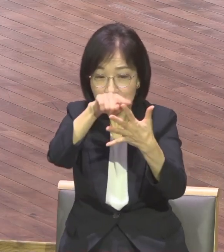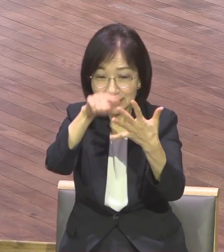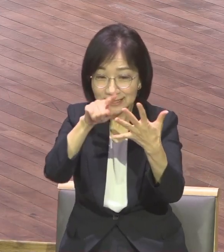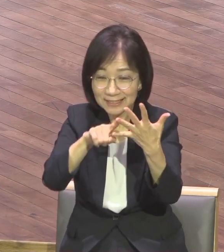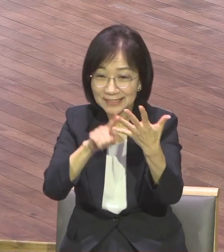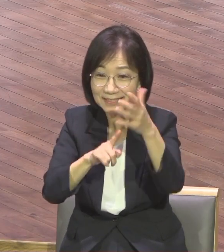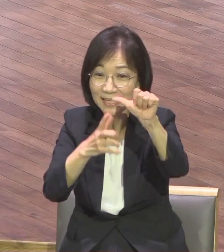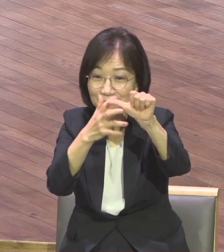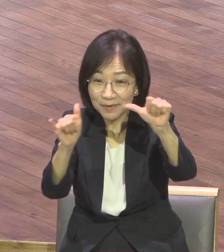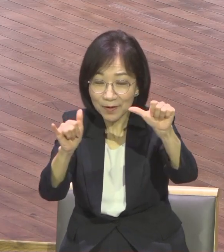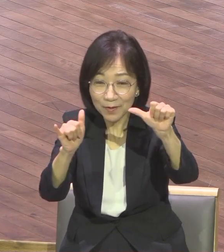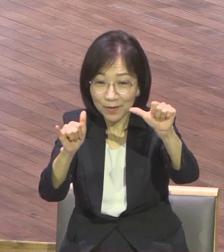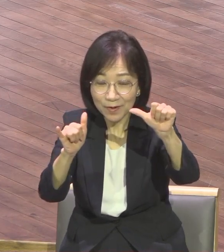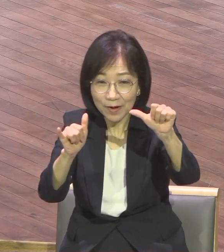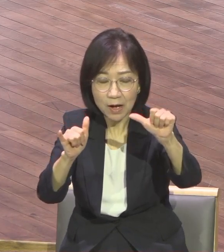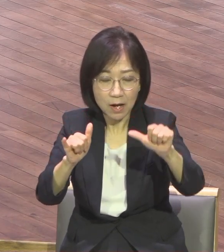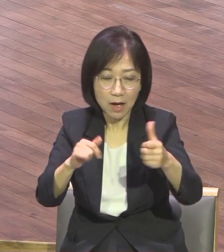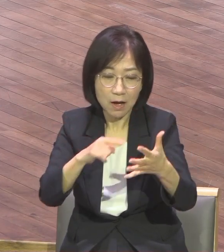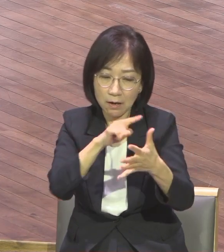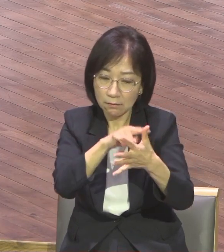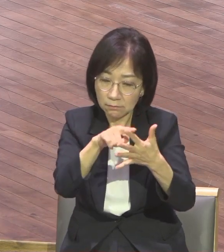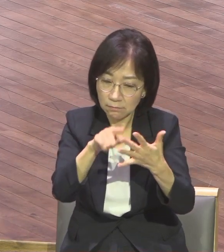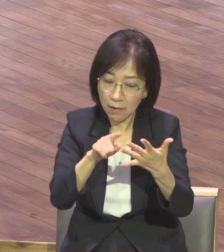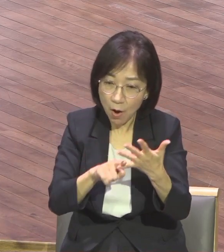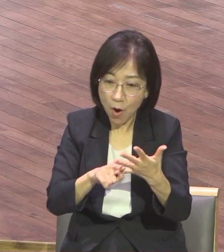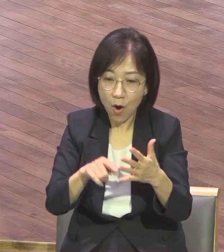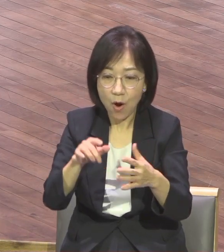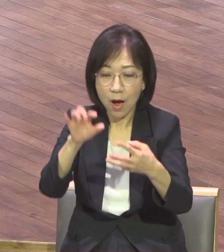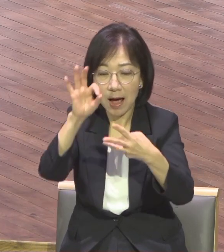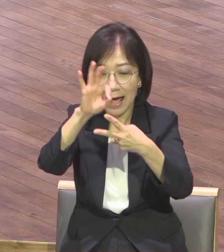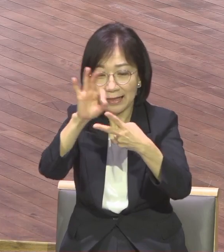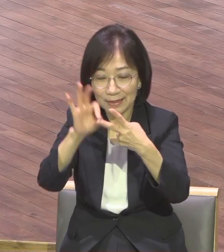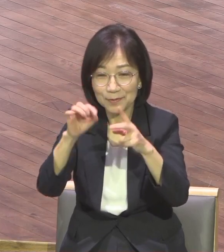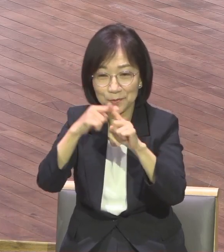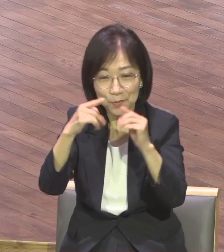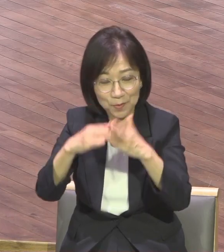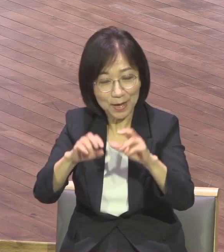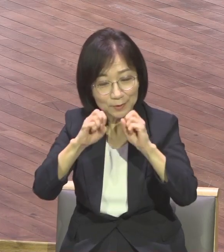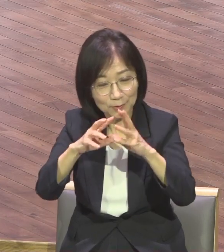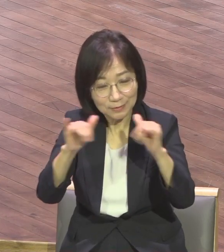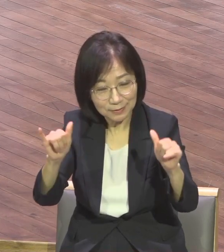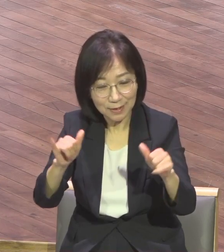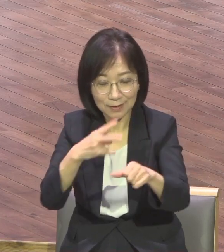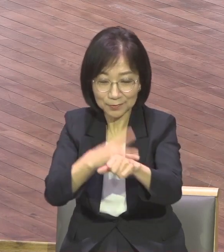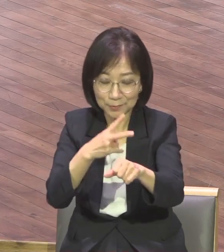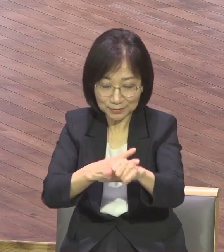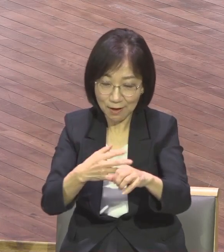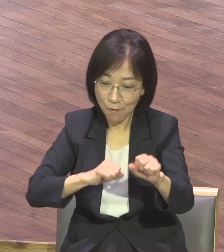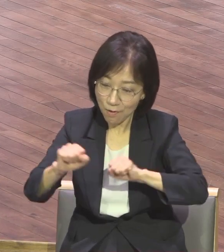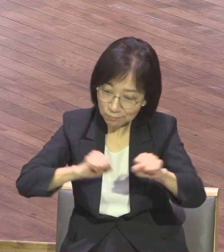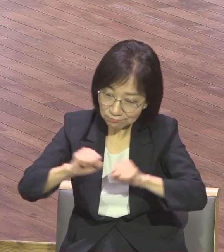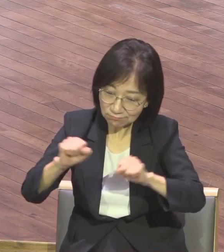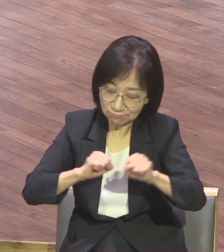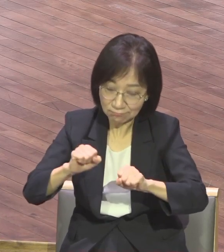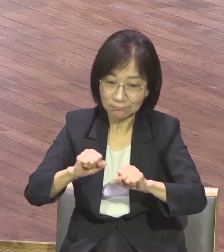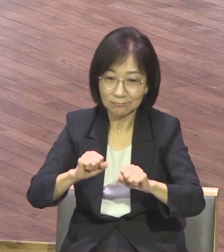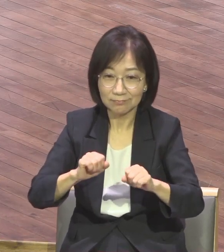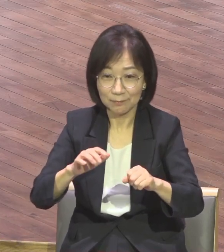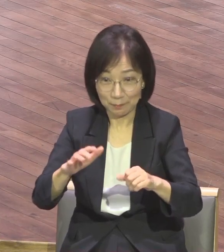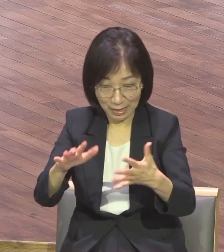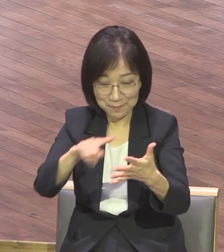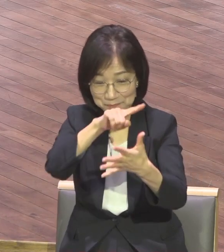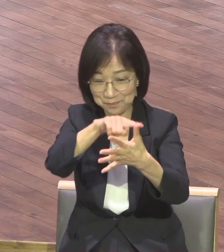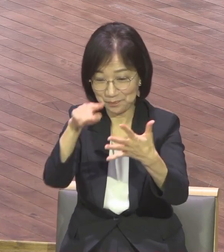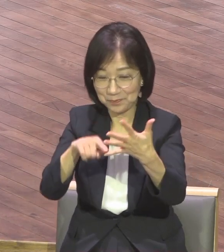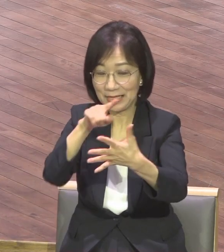각양각색입니다. 이들은 안디옥 교회에서 선지자와 교사로 사역을 하고 있는 영적 리더들이었어요. 먼저 바나바는